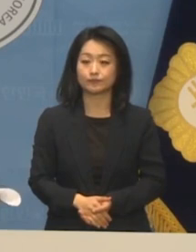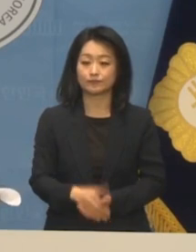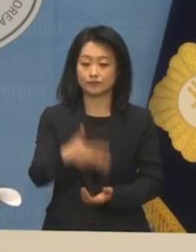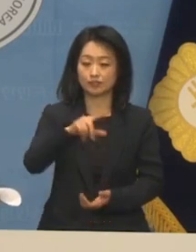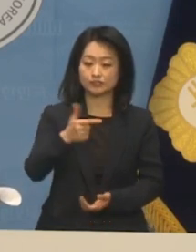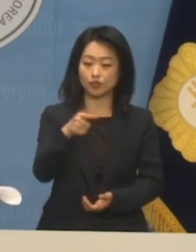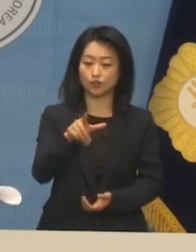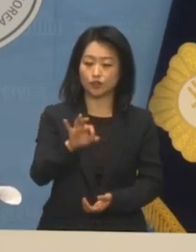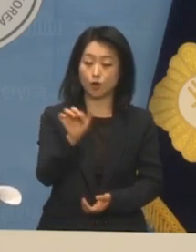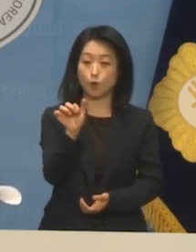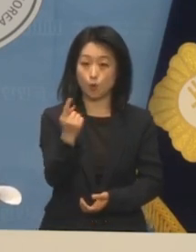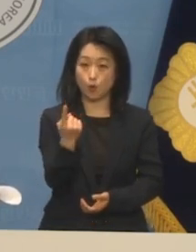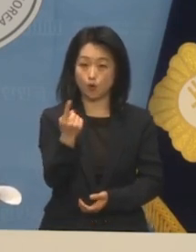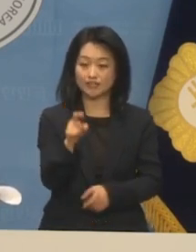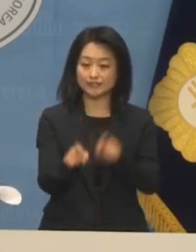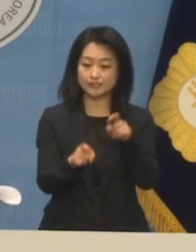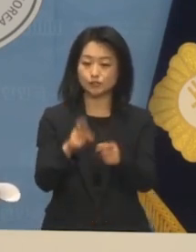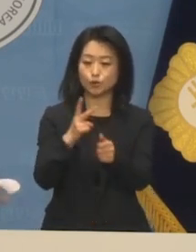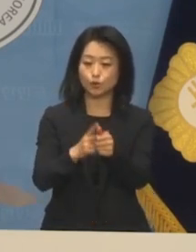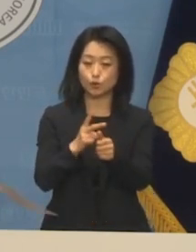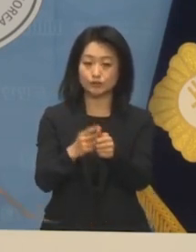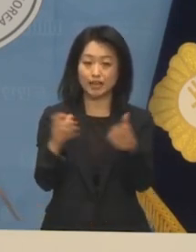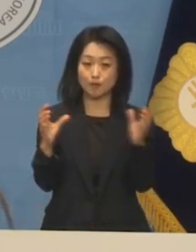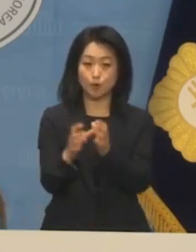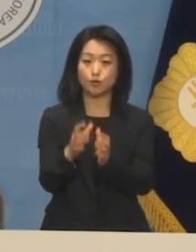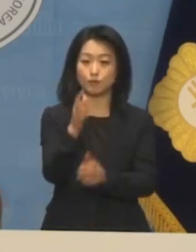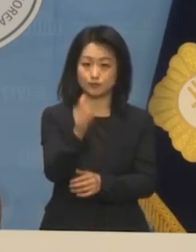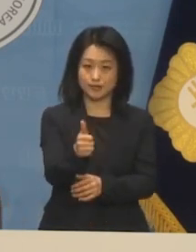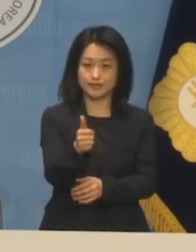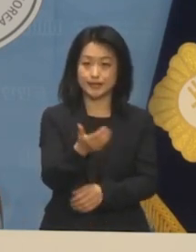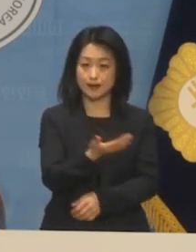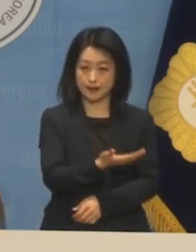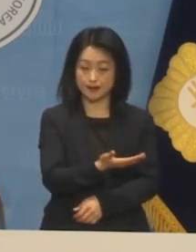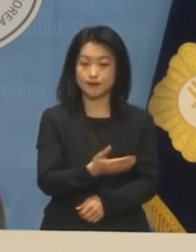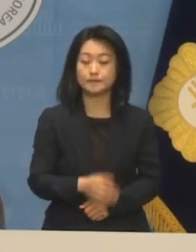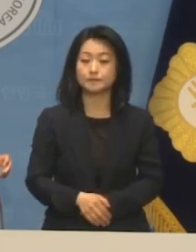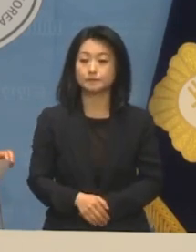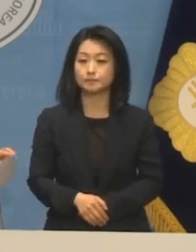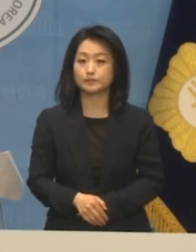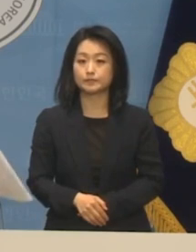천경호 실천교육교사모임 회장이십니다.